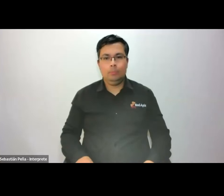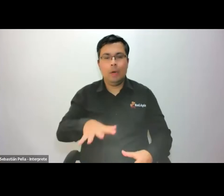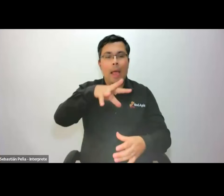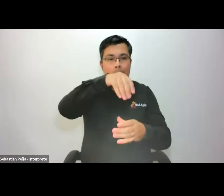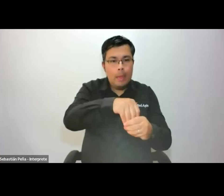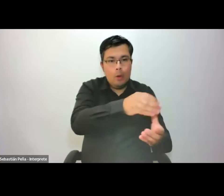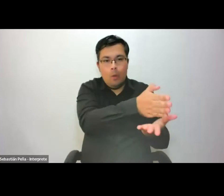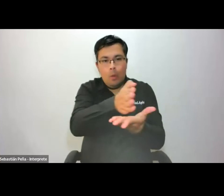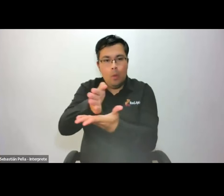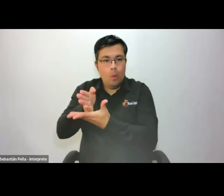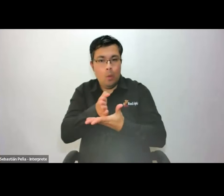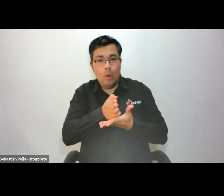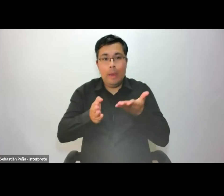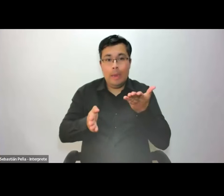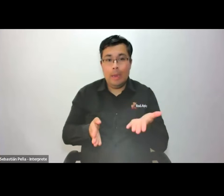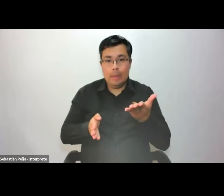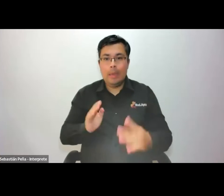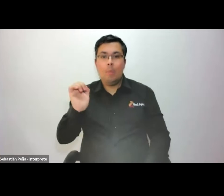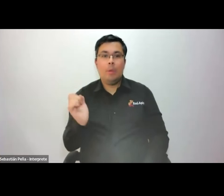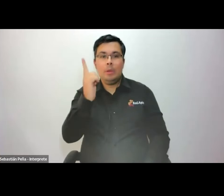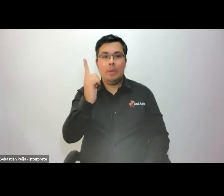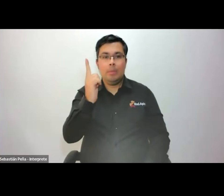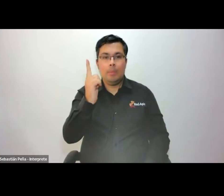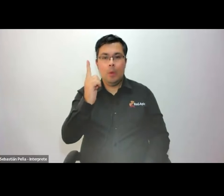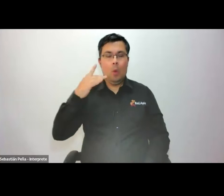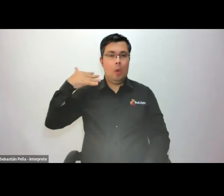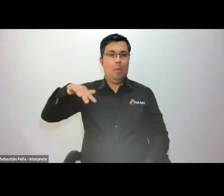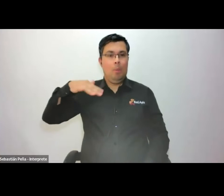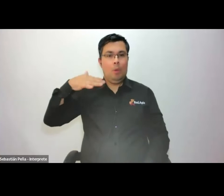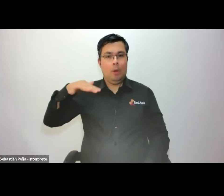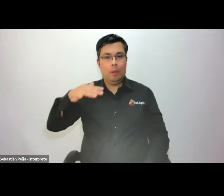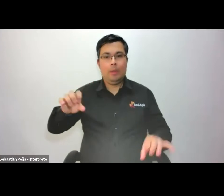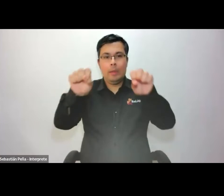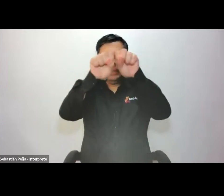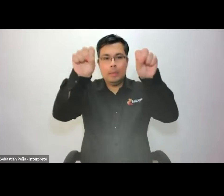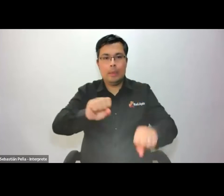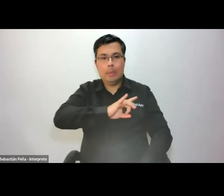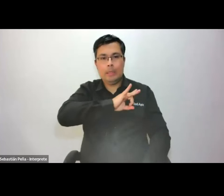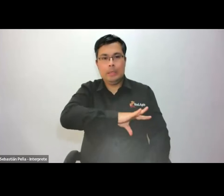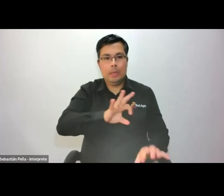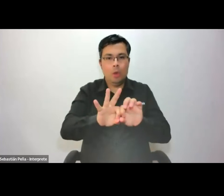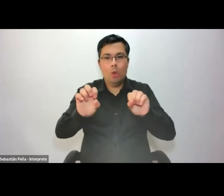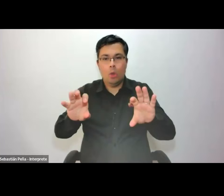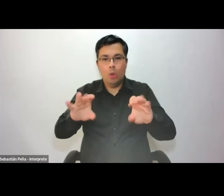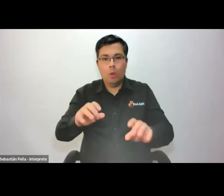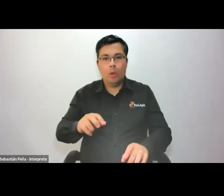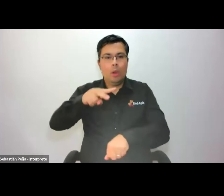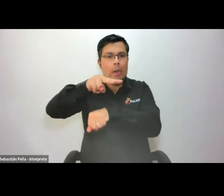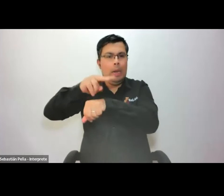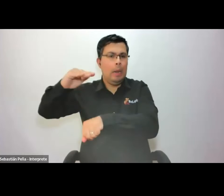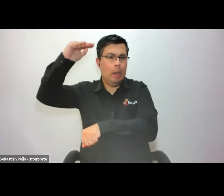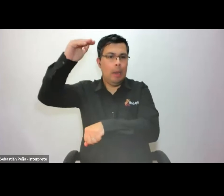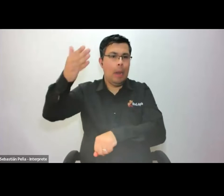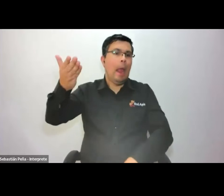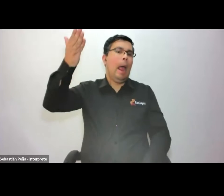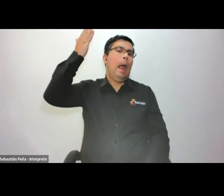fundamental del sistema educativo chileno. La superintendencia hace alrededor de un año emitió una circular que profundiza respecto de